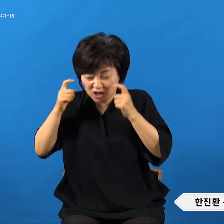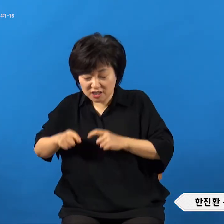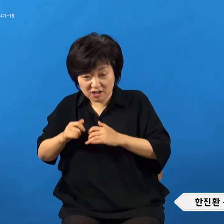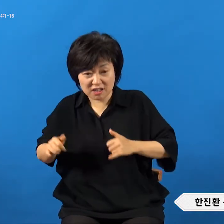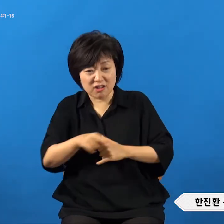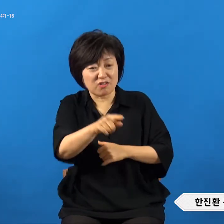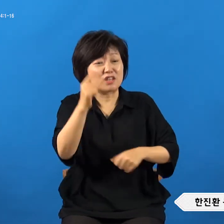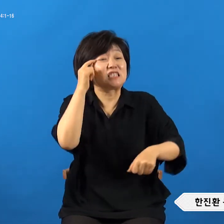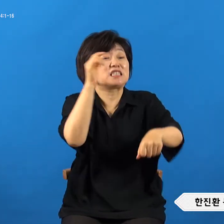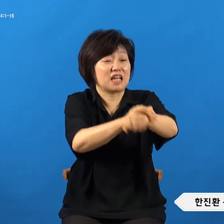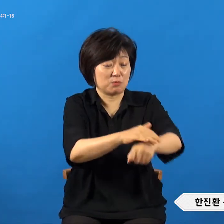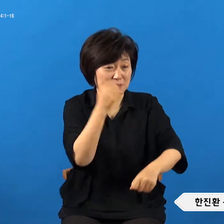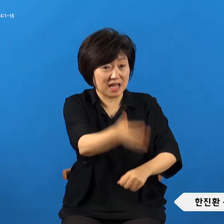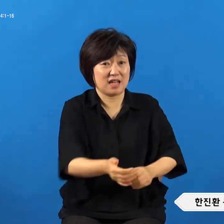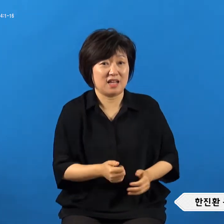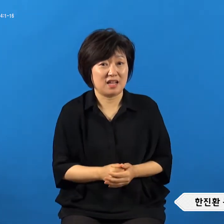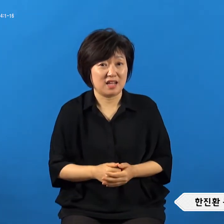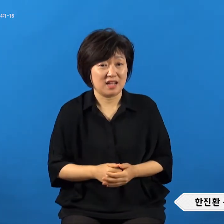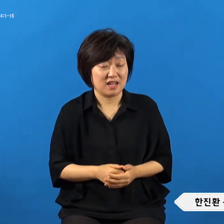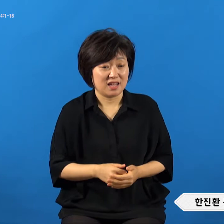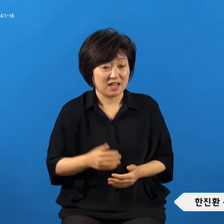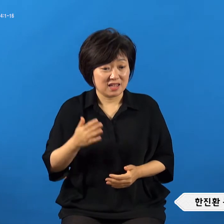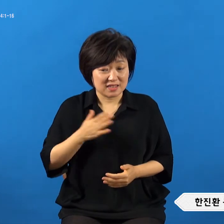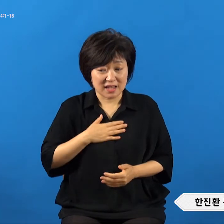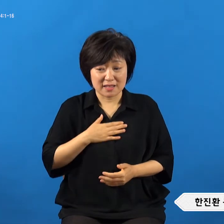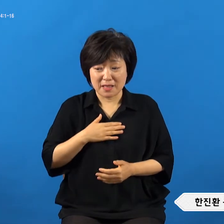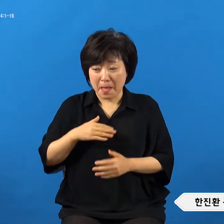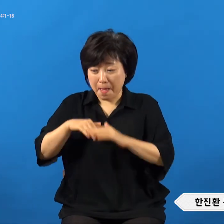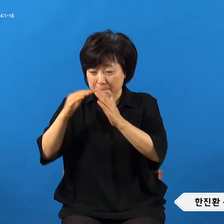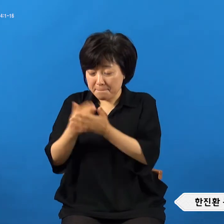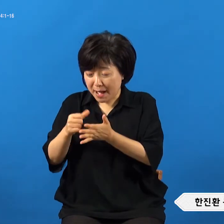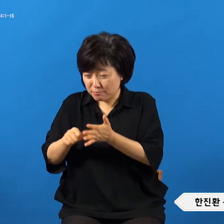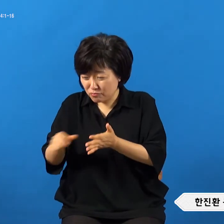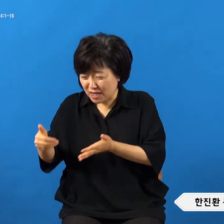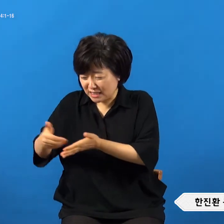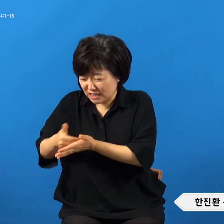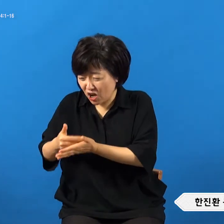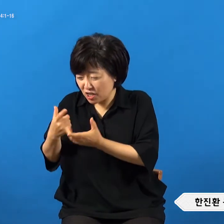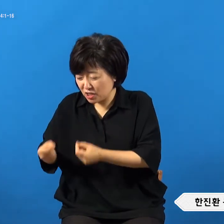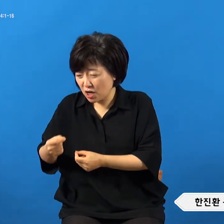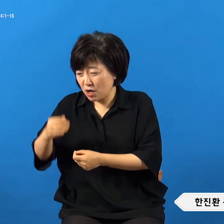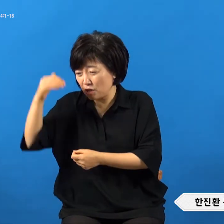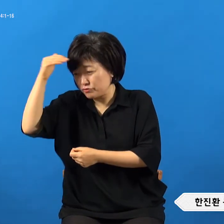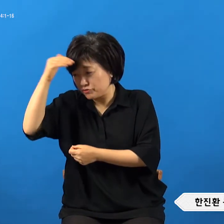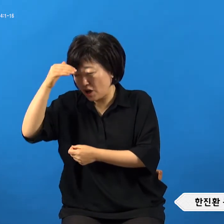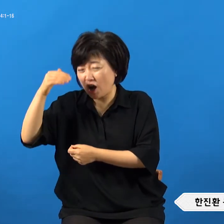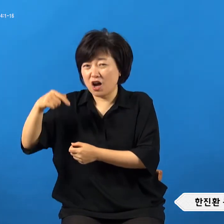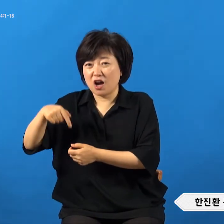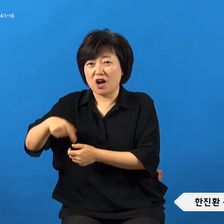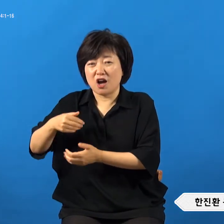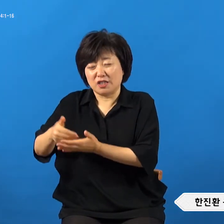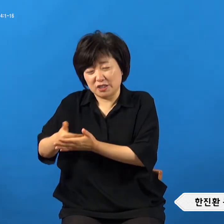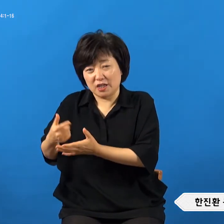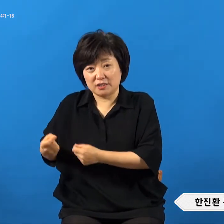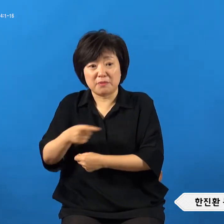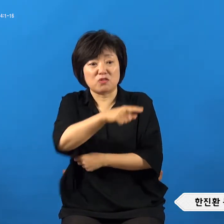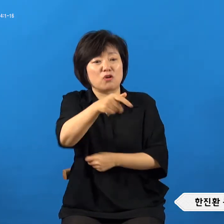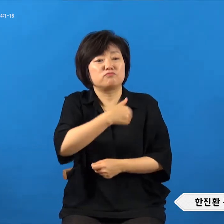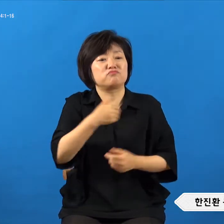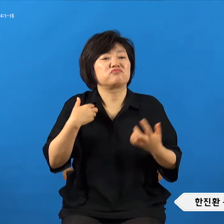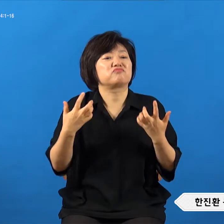너희들은 그래 지혜롭구나. 너희들은 우리는 이렇게 만물의 찌꺼기같이 세상의 구경거리같이 되었지만 너희들은